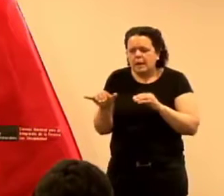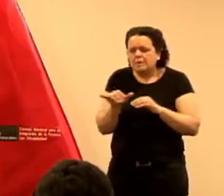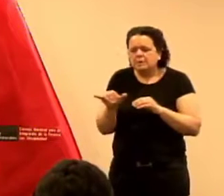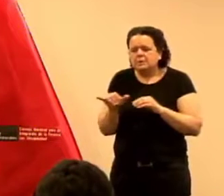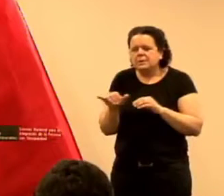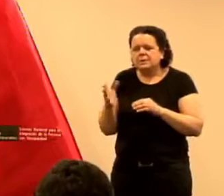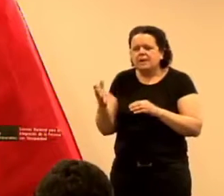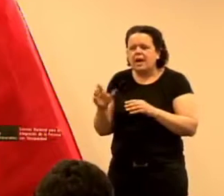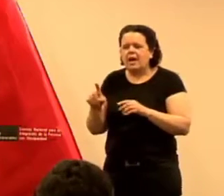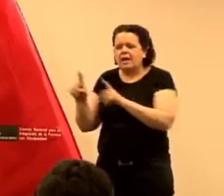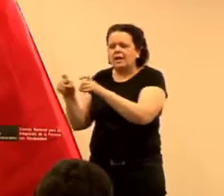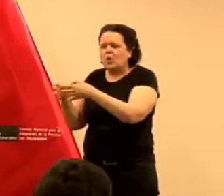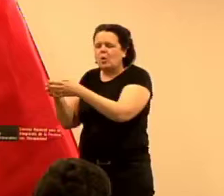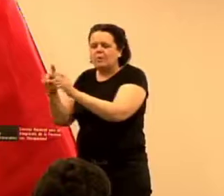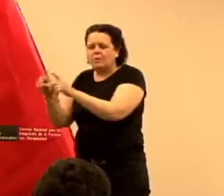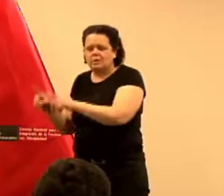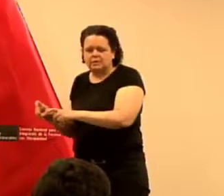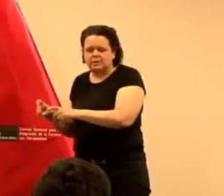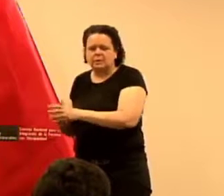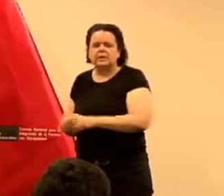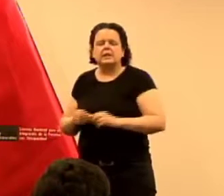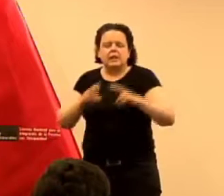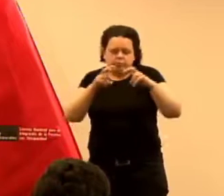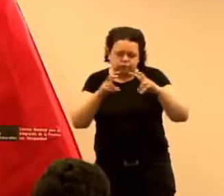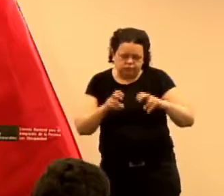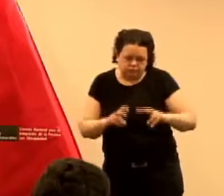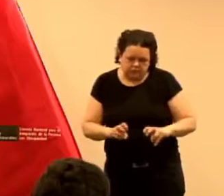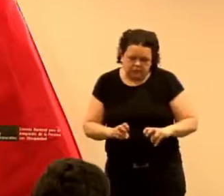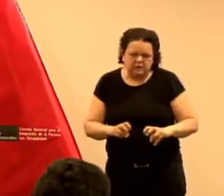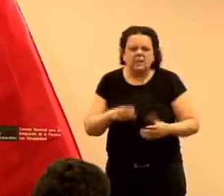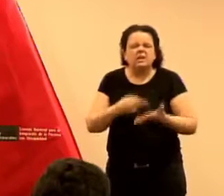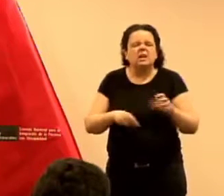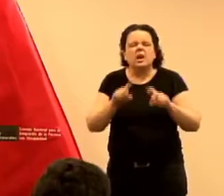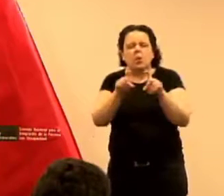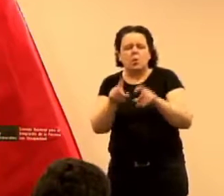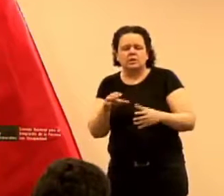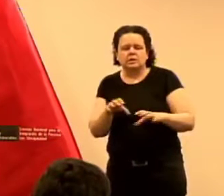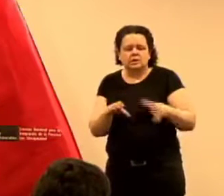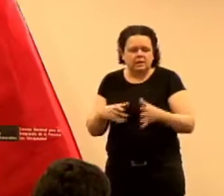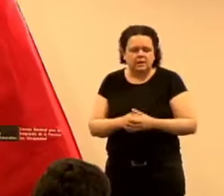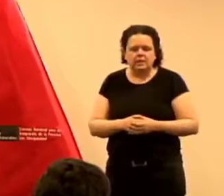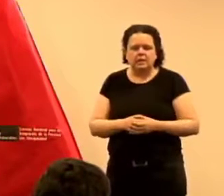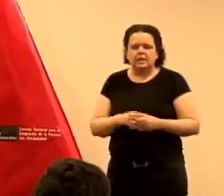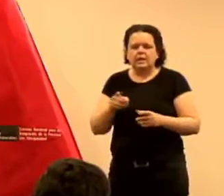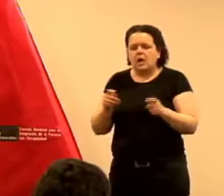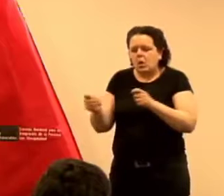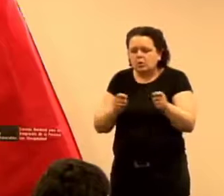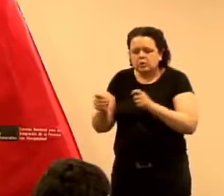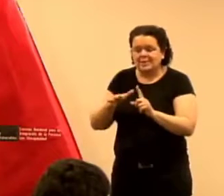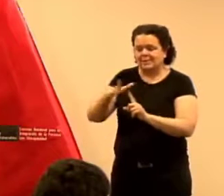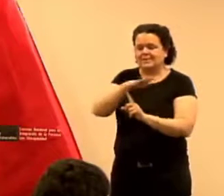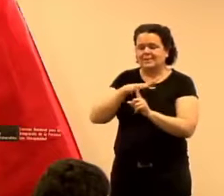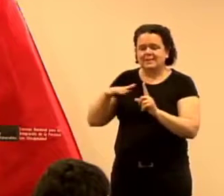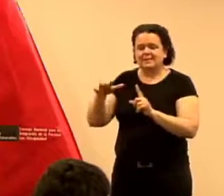demás módulos. Se hizo una revisión de las herramientas de encuestas disponibles que hicieran hincapié en los factores